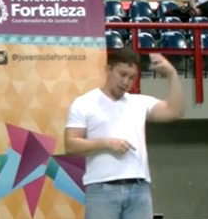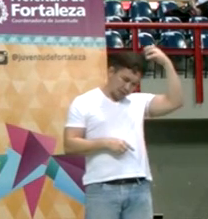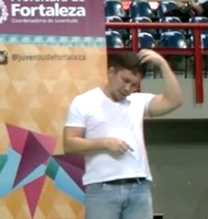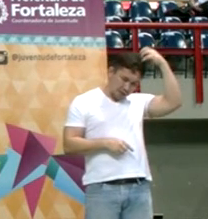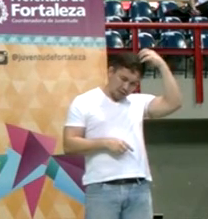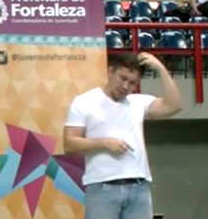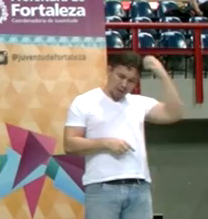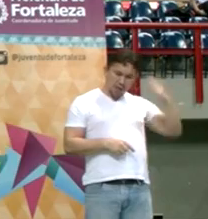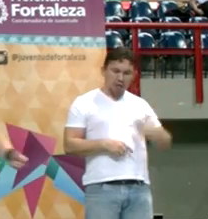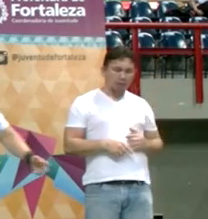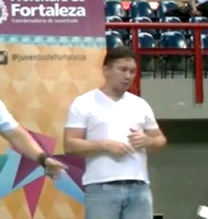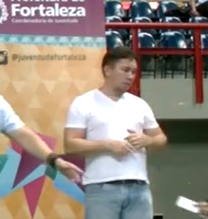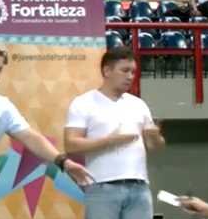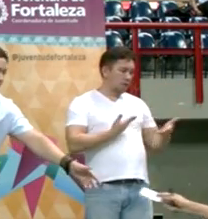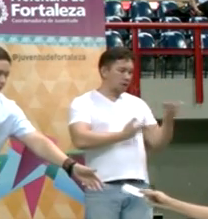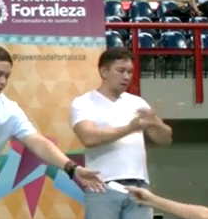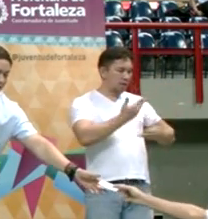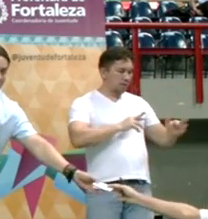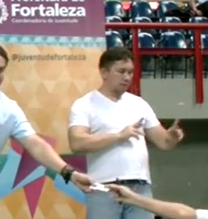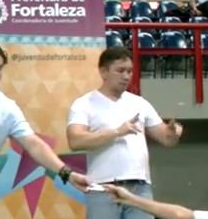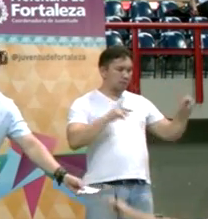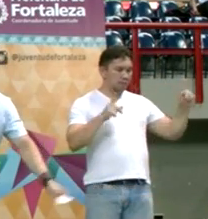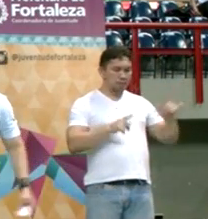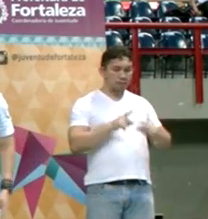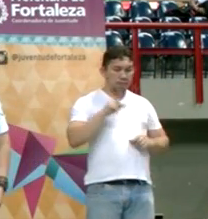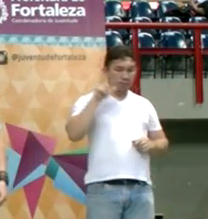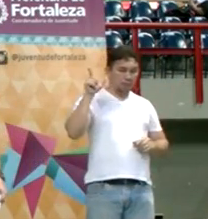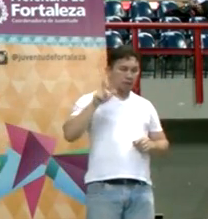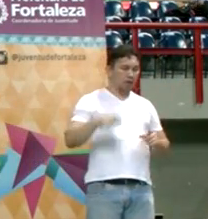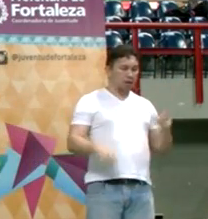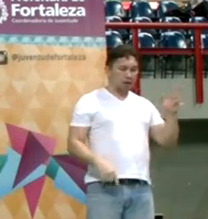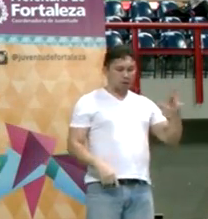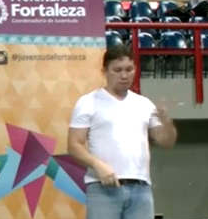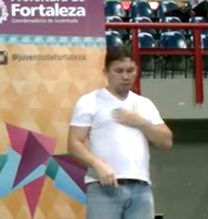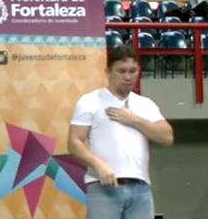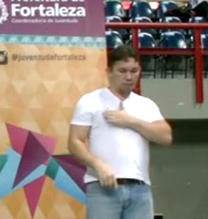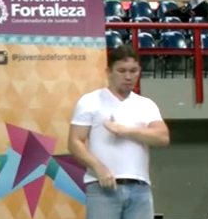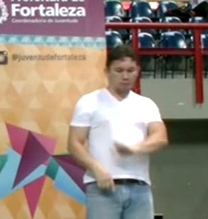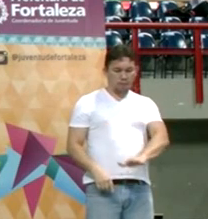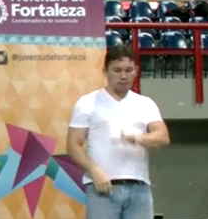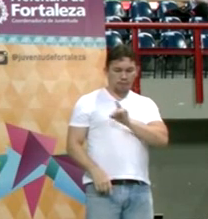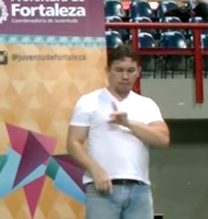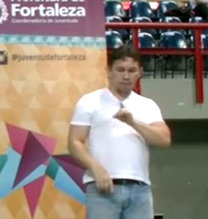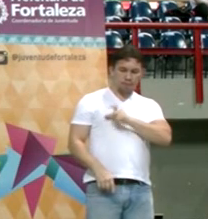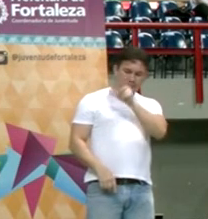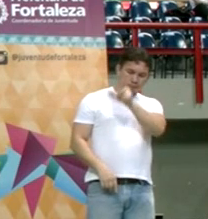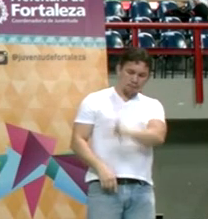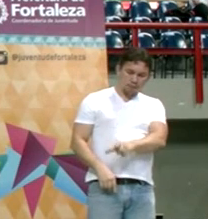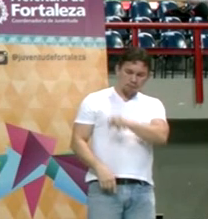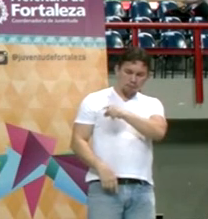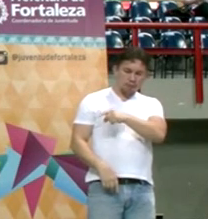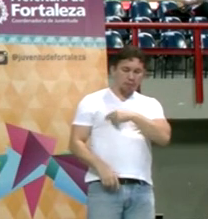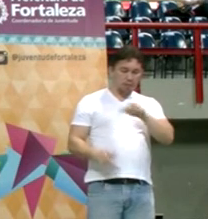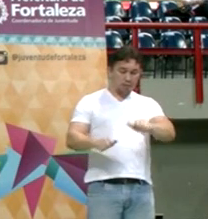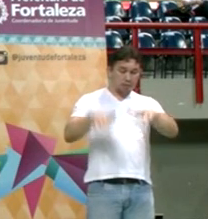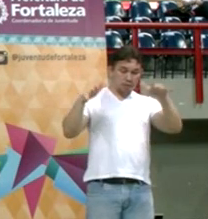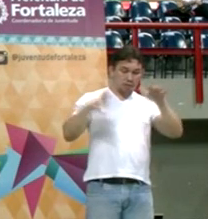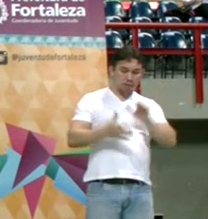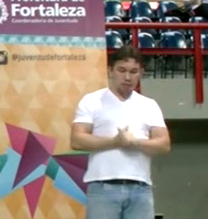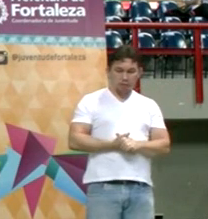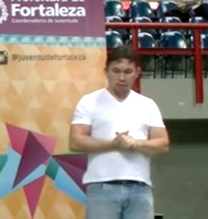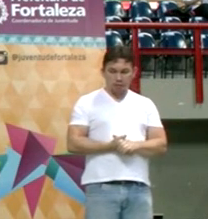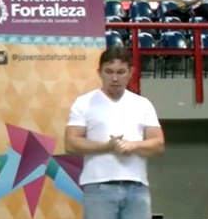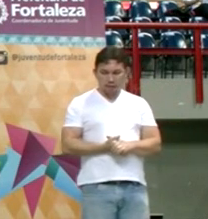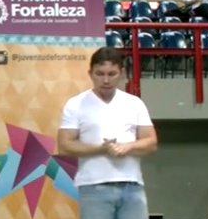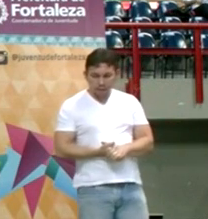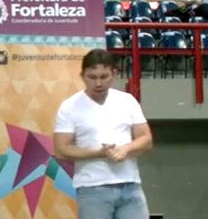rei tinha uma relação muito estranha com uma pessoa que as pessoas da Rússia não gostavam, que tinham medo até dele, pensavam que ele era um bruxo,